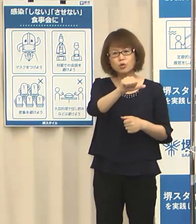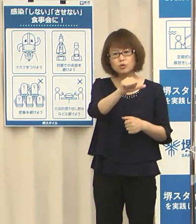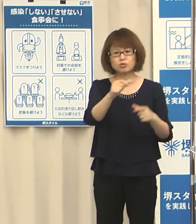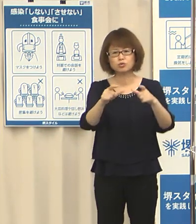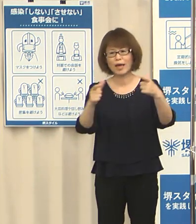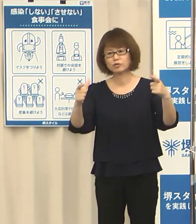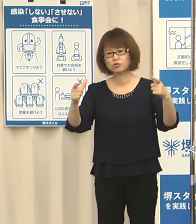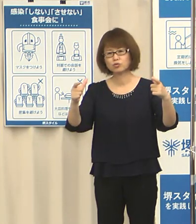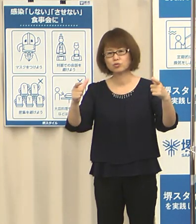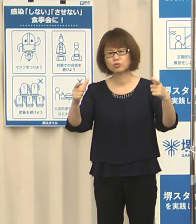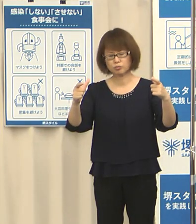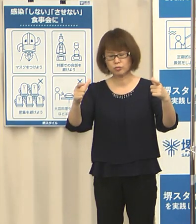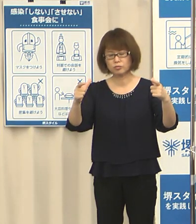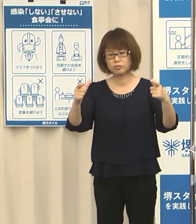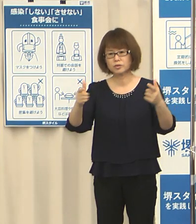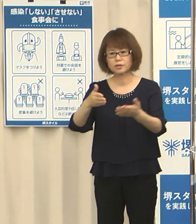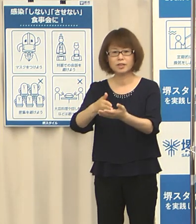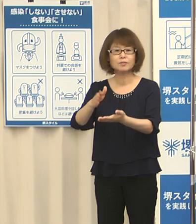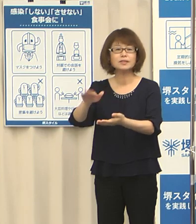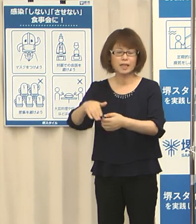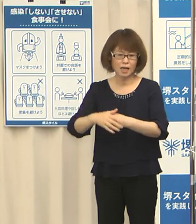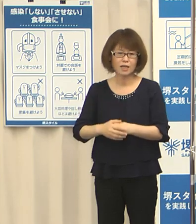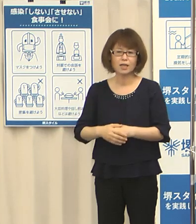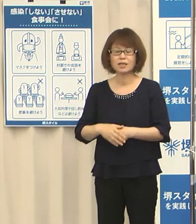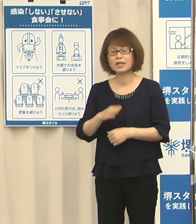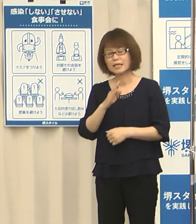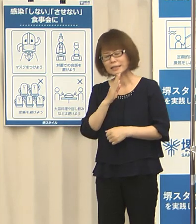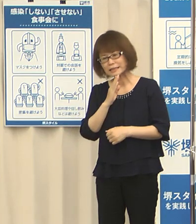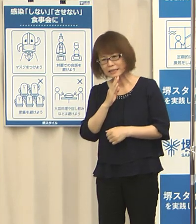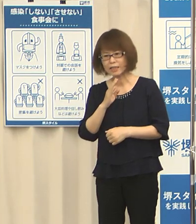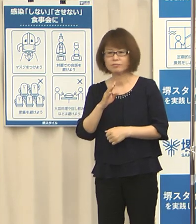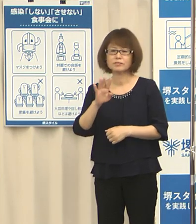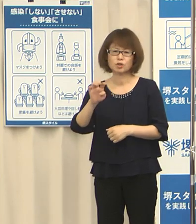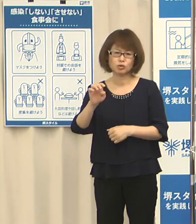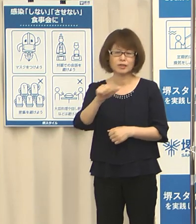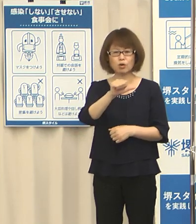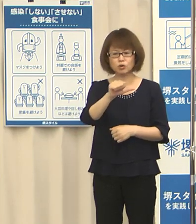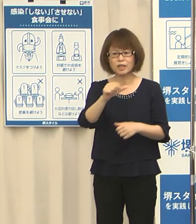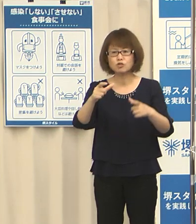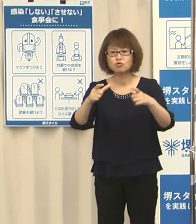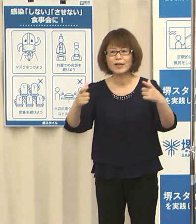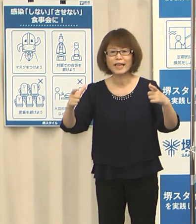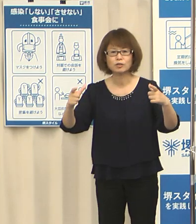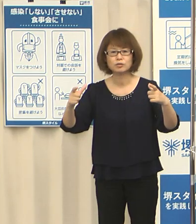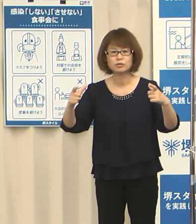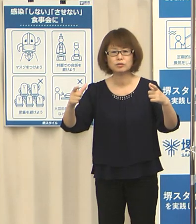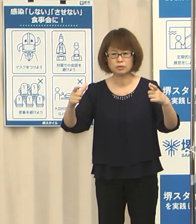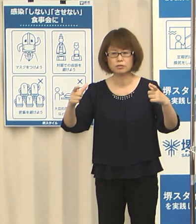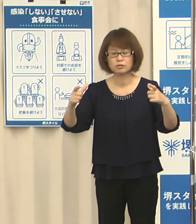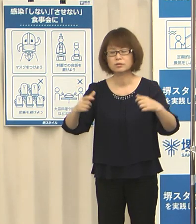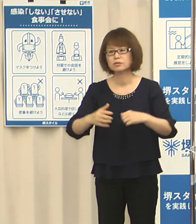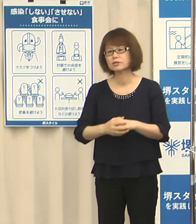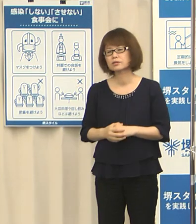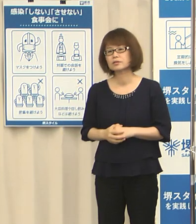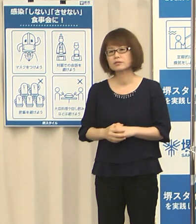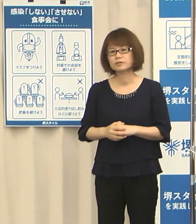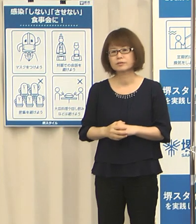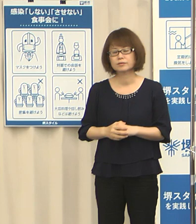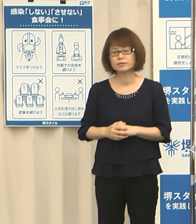をしていました。確かにその40代の方50代の方というのも増えつつあるんですが、やはり今におい